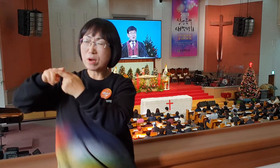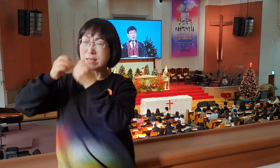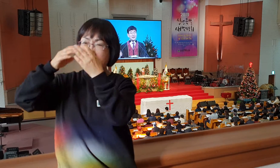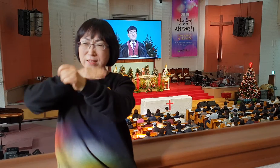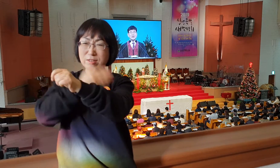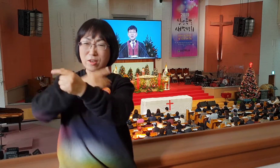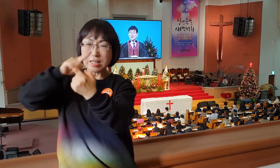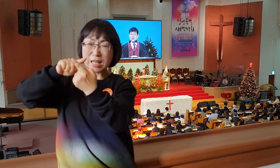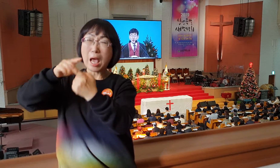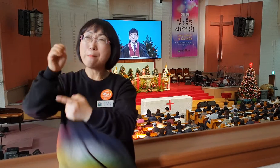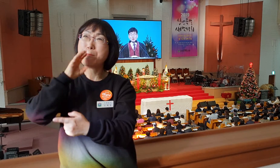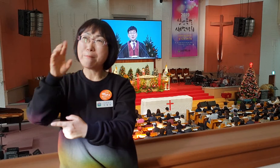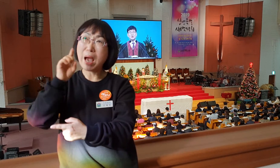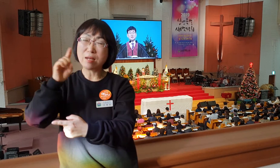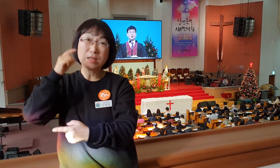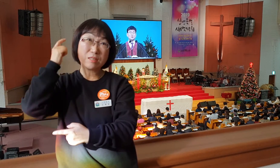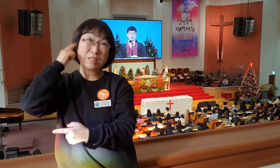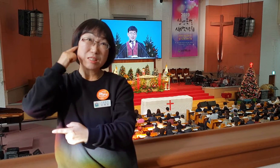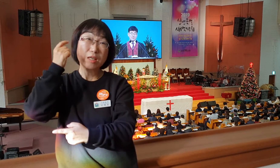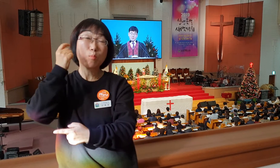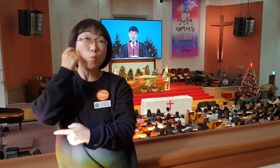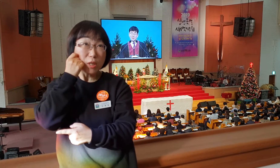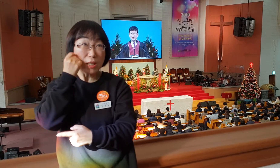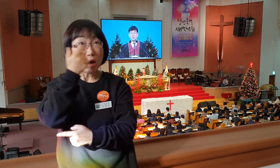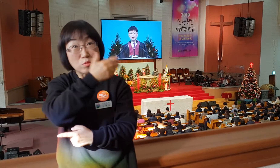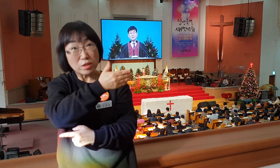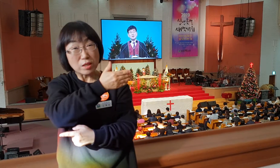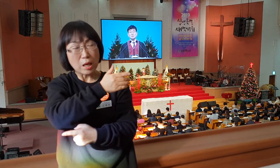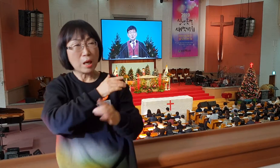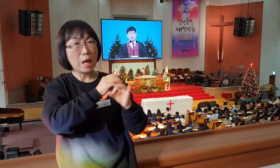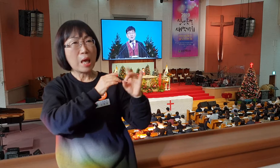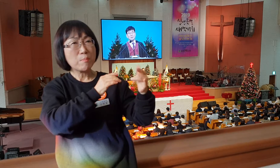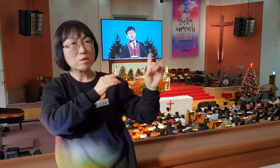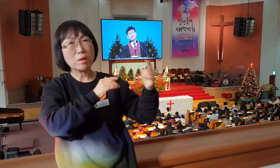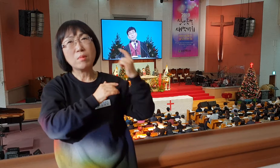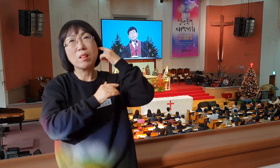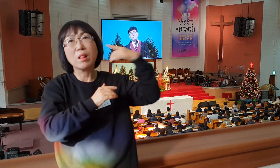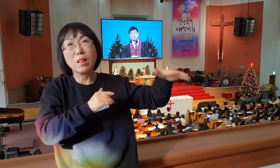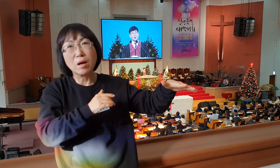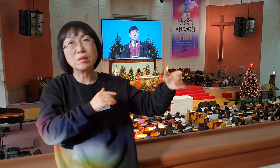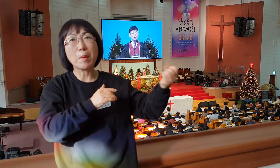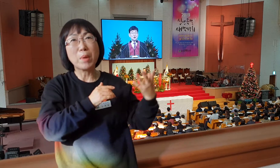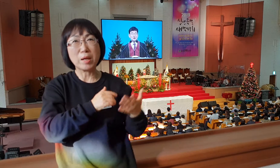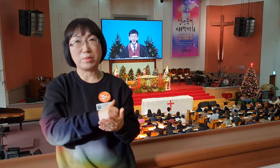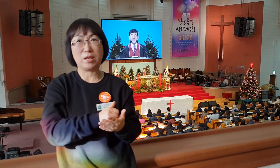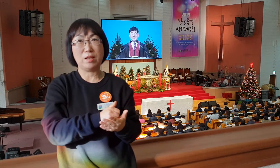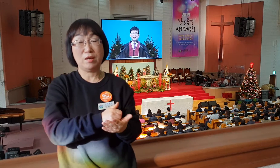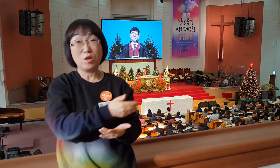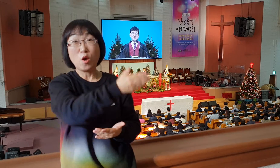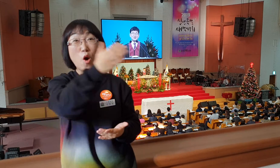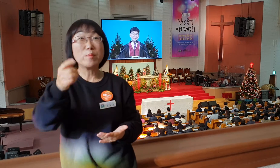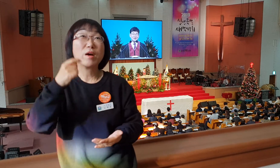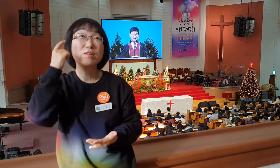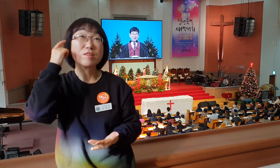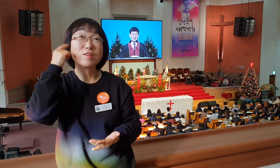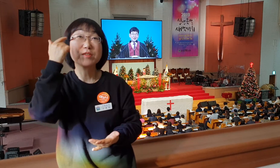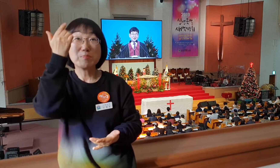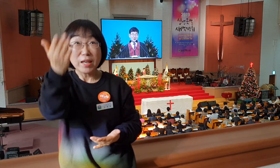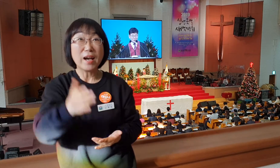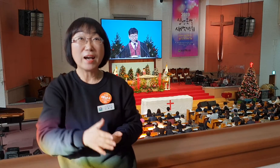능력에 관한 이야기 그건 못 들었다고 묻는데 에베소 사람들은 못 들었답니다. 여러분들은 들으셨나요? 그 얘기에 대해서